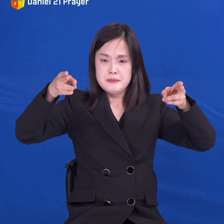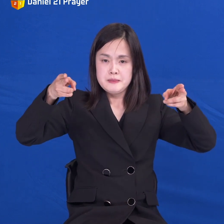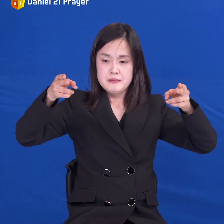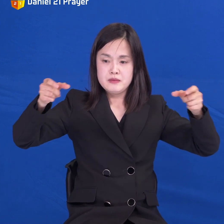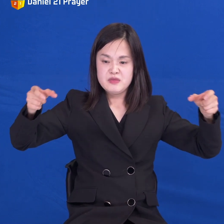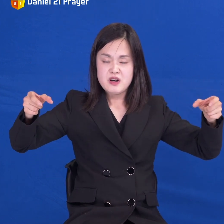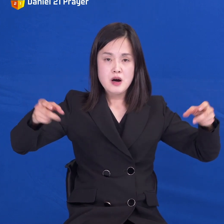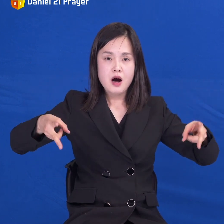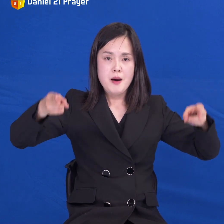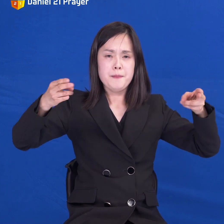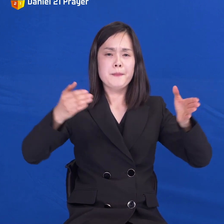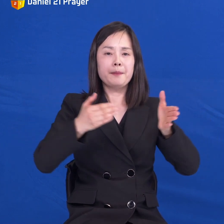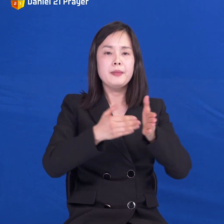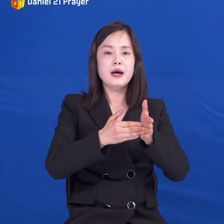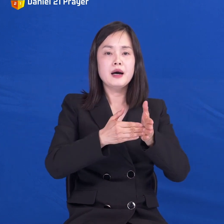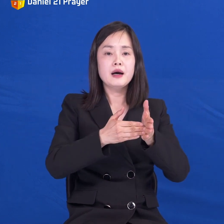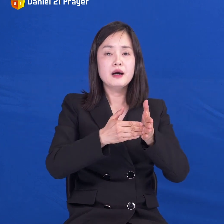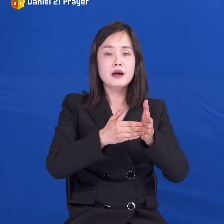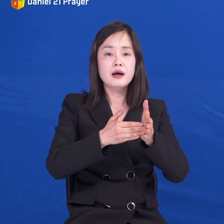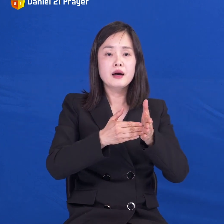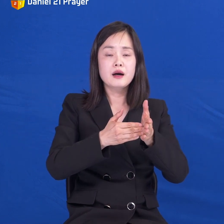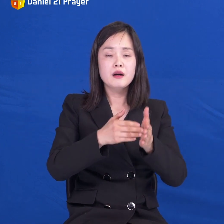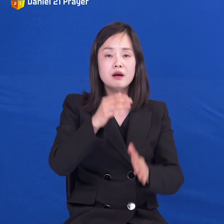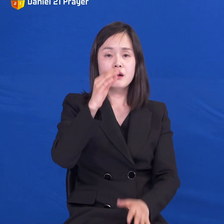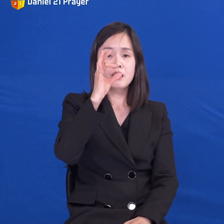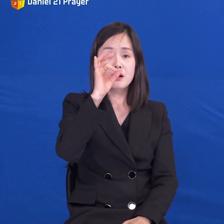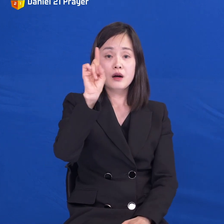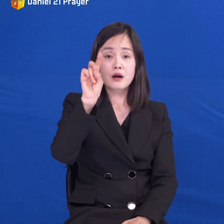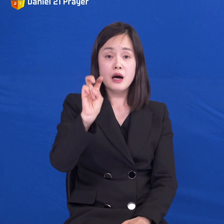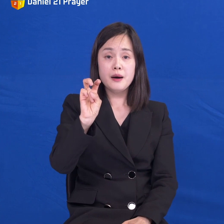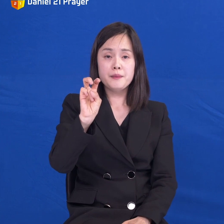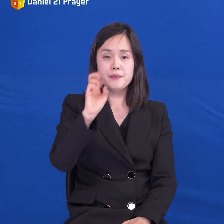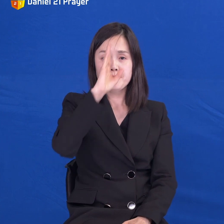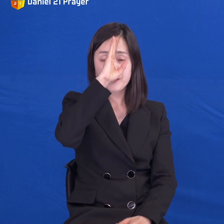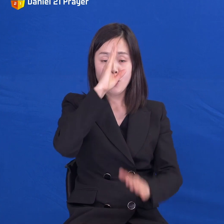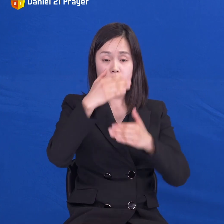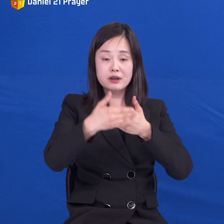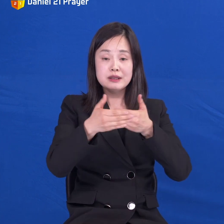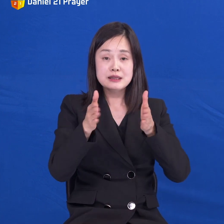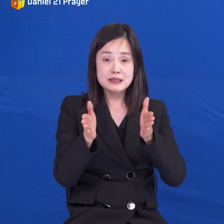그리고 안병동 온실에 있는데 너무 아파요.